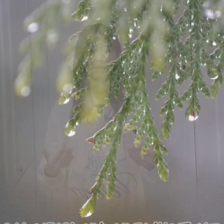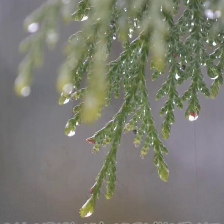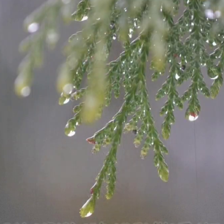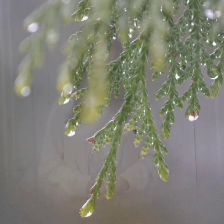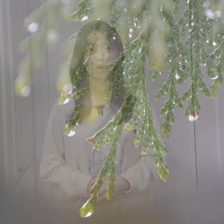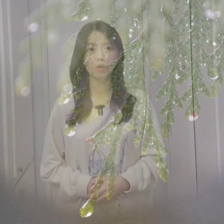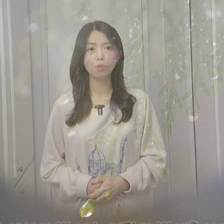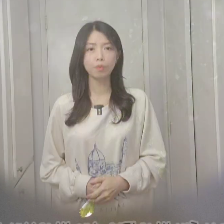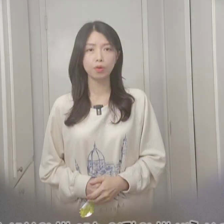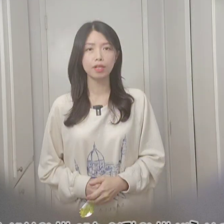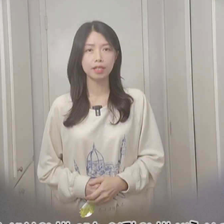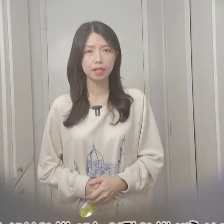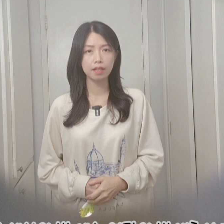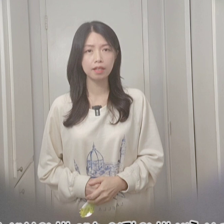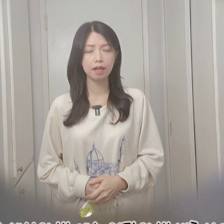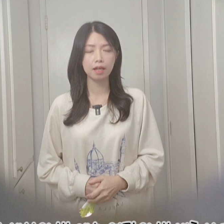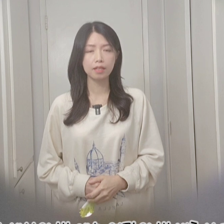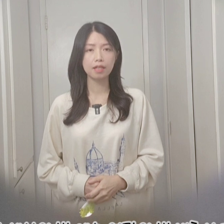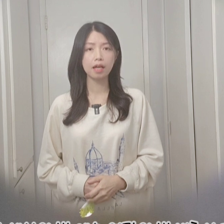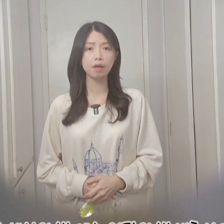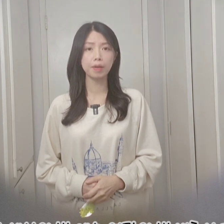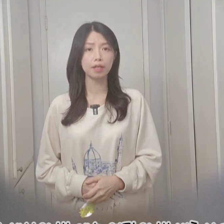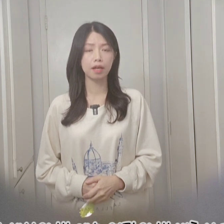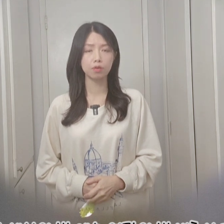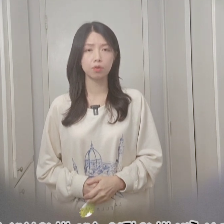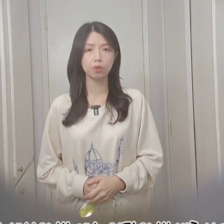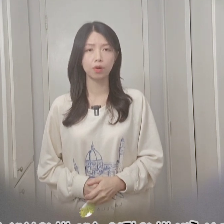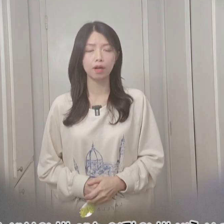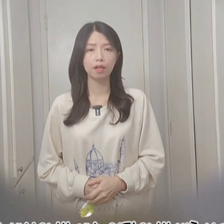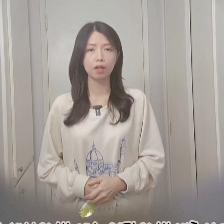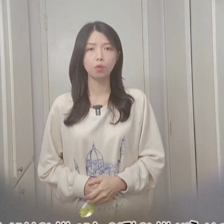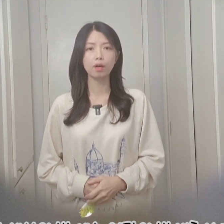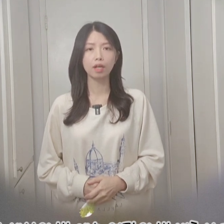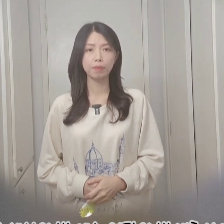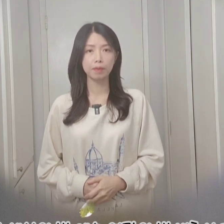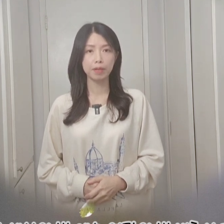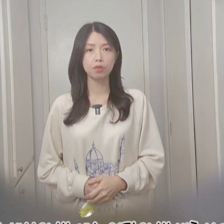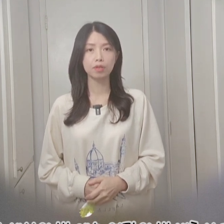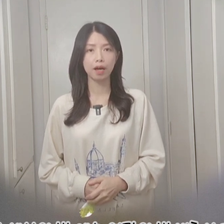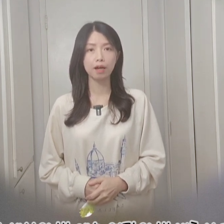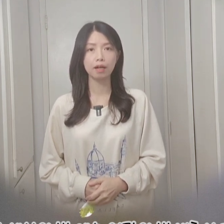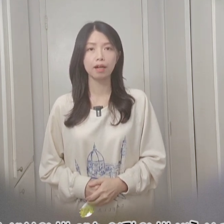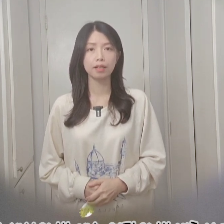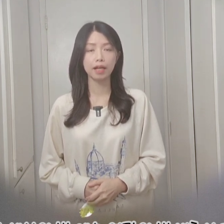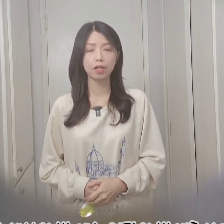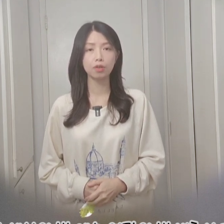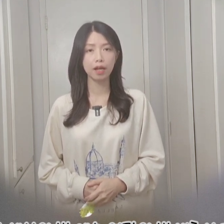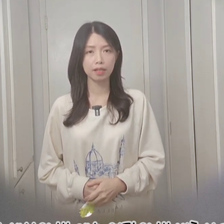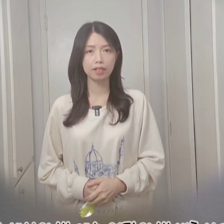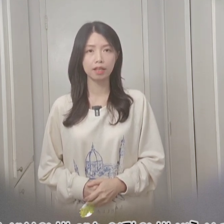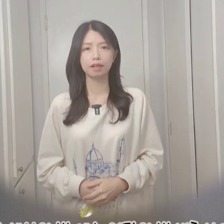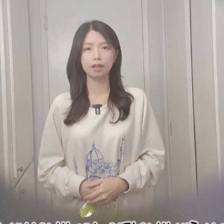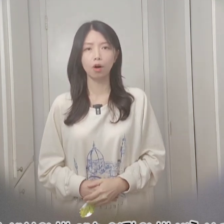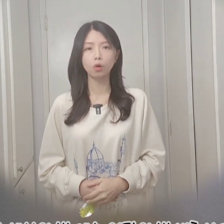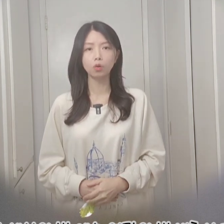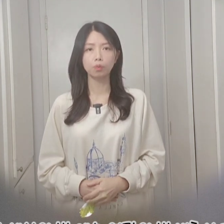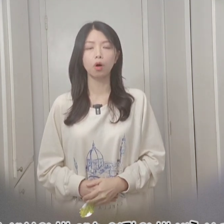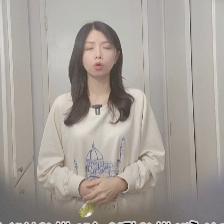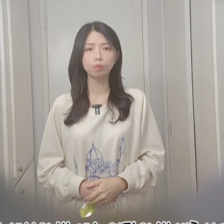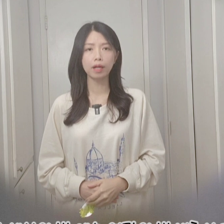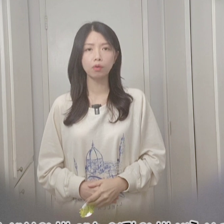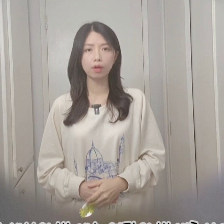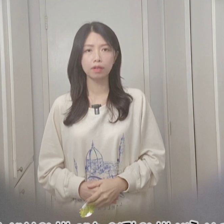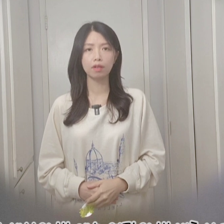구속하셨네. 어둠을 물리치신 세상의 빛 예수, 영광의 빛 비추사 자유케 하시네.